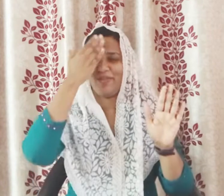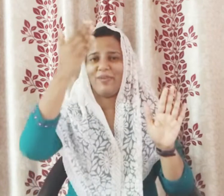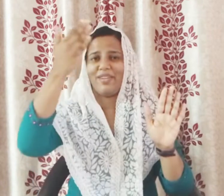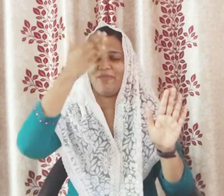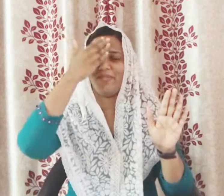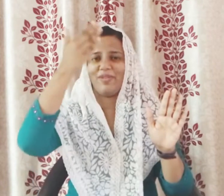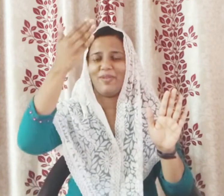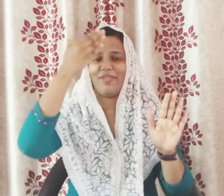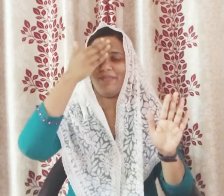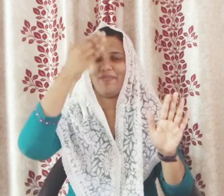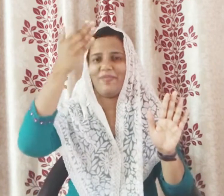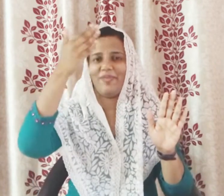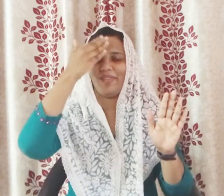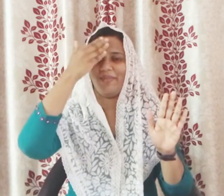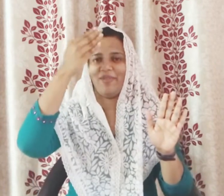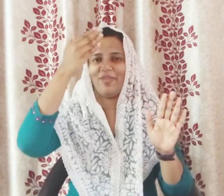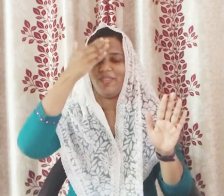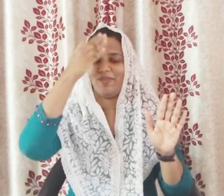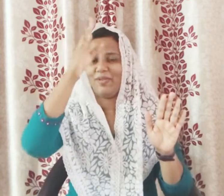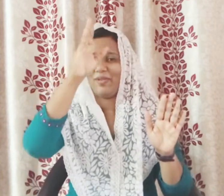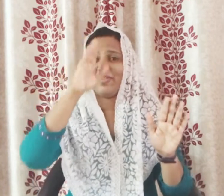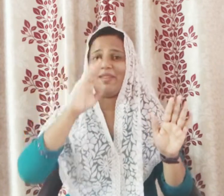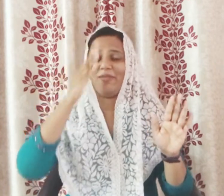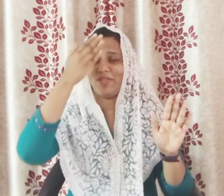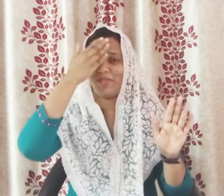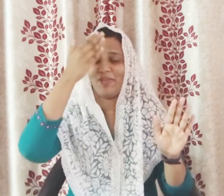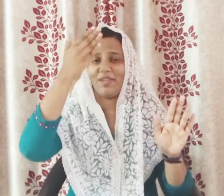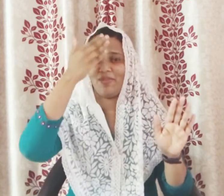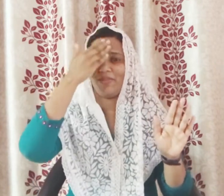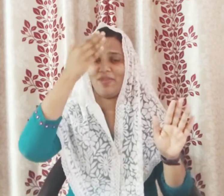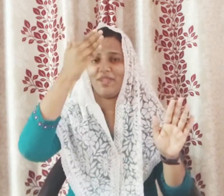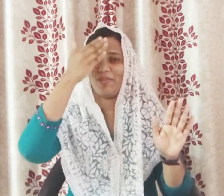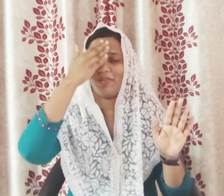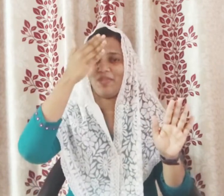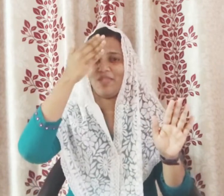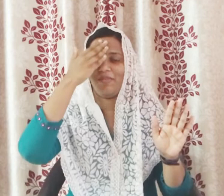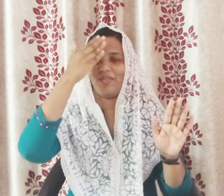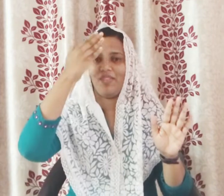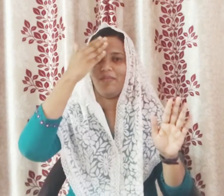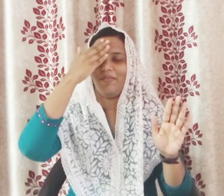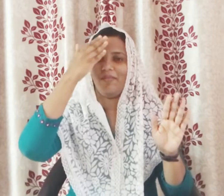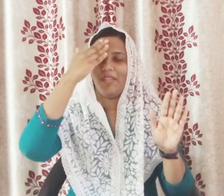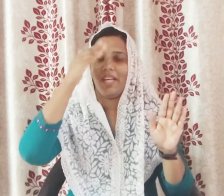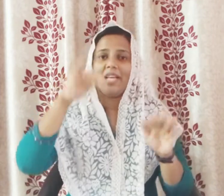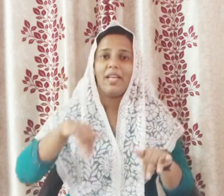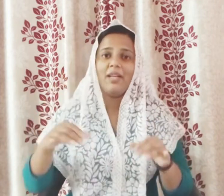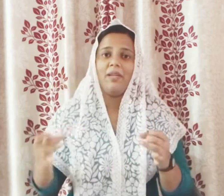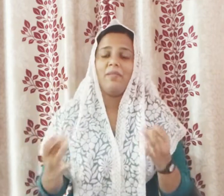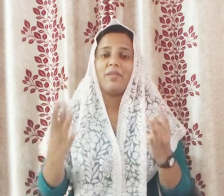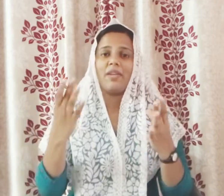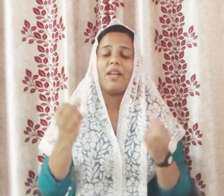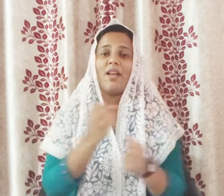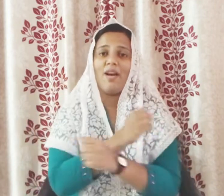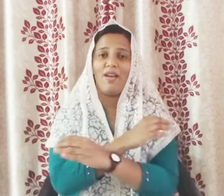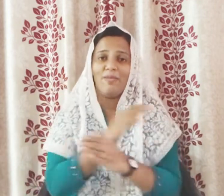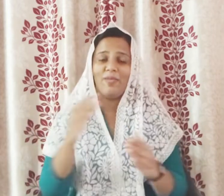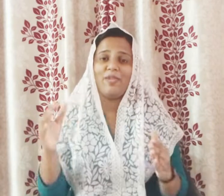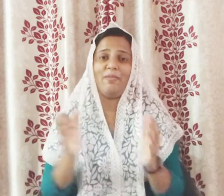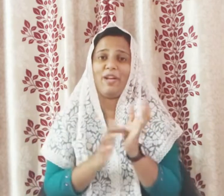ഒന്ന് ഉയർത്തി സ്തോത്രം പറഞ്ഞ് സ്തോത്രം, സ്തോത്രം പിതാവേ, സ്തോത്രം, സ്തോത്രം, സ്തോത്രം, സ്തോത്രം, സ്തോത്രം. ഈ പകൽക്കാലവും അത്ഭുതകരമായി